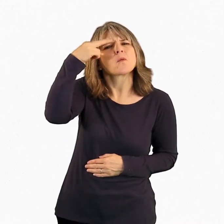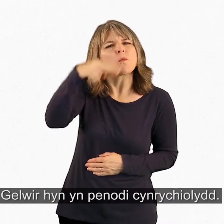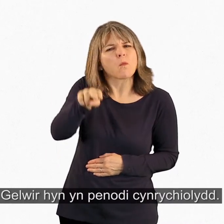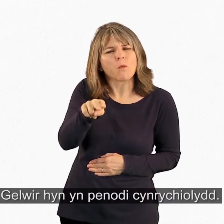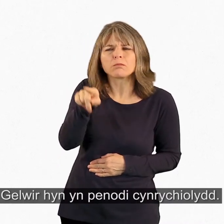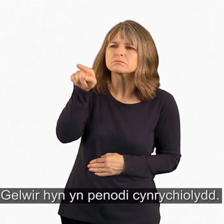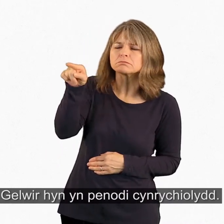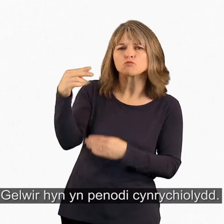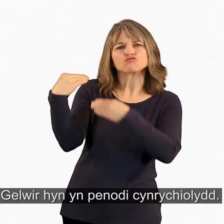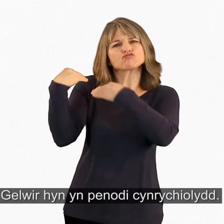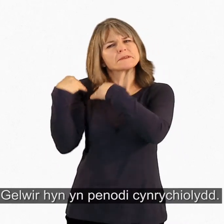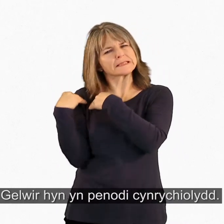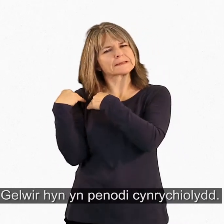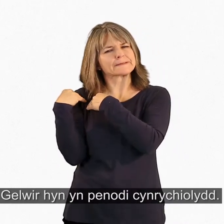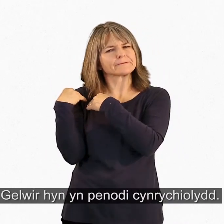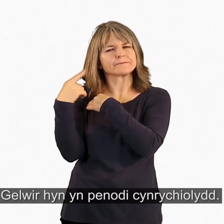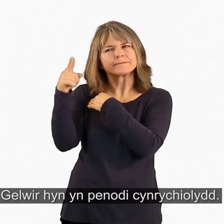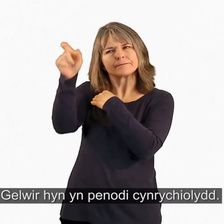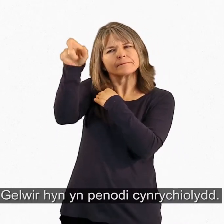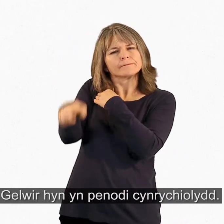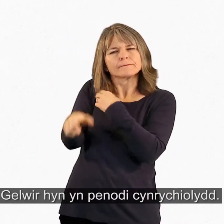Gelwyr hyn yn penodi cynrychiolidd.